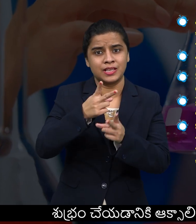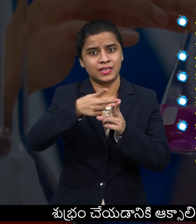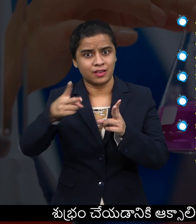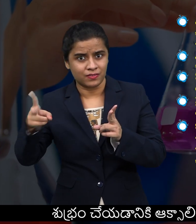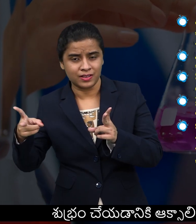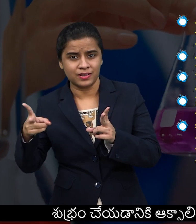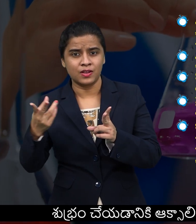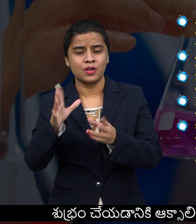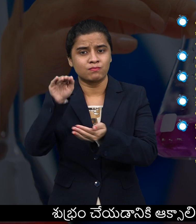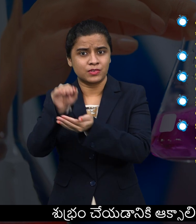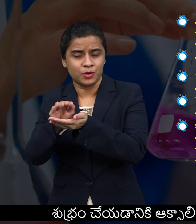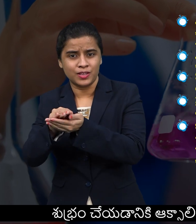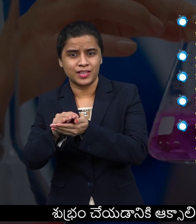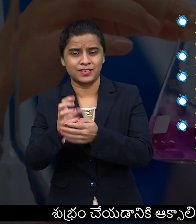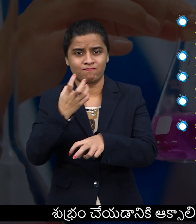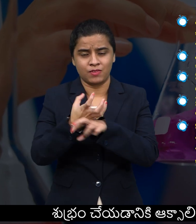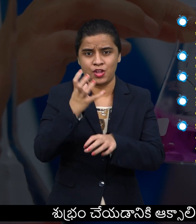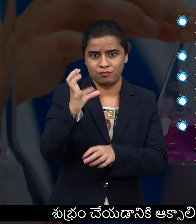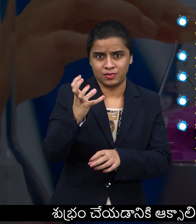యాసిడ్ ఉపయోగించబడుతుంది.